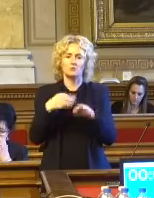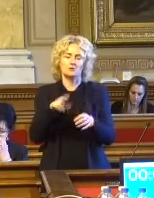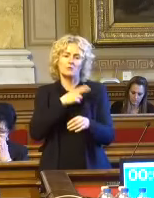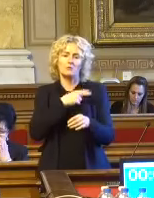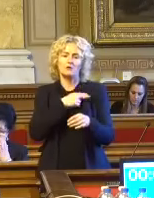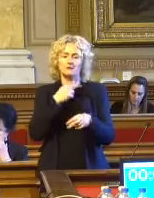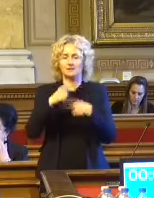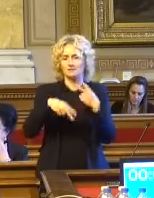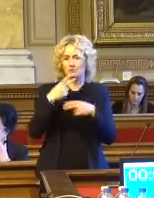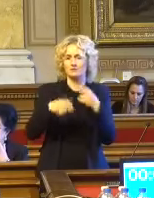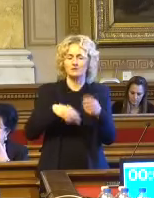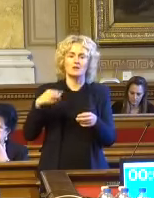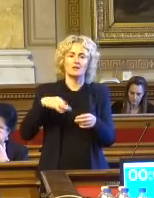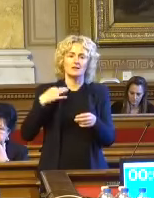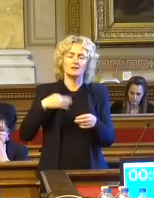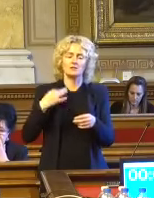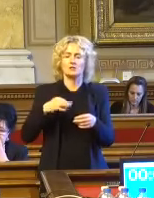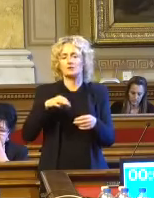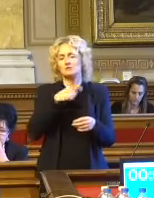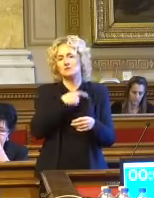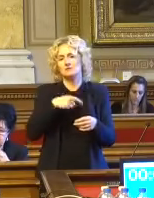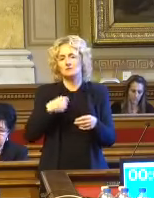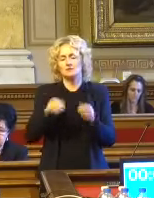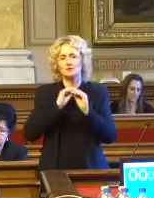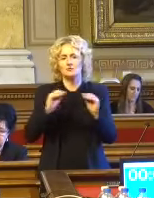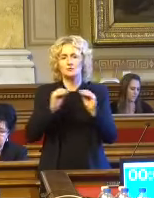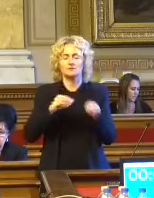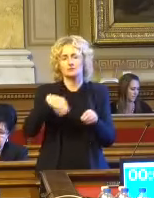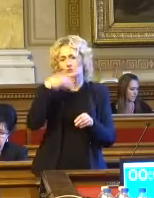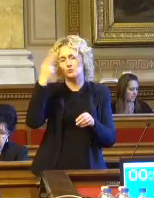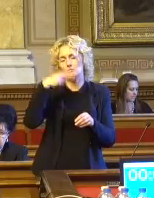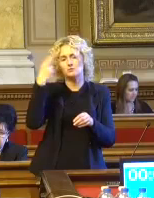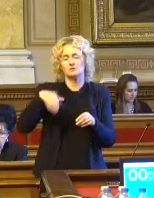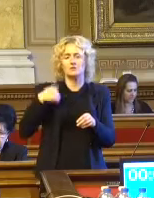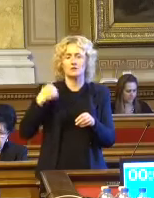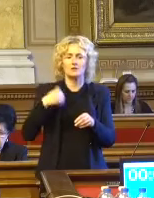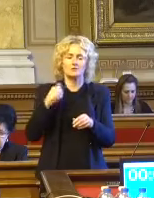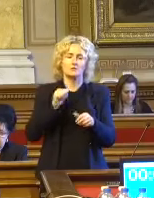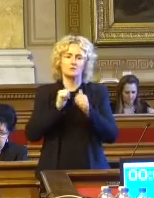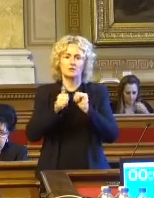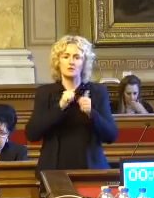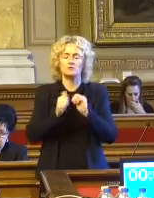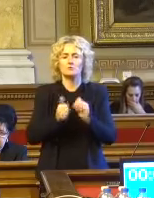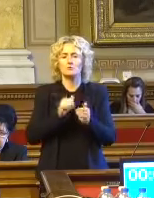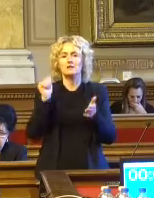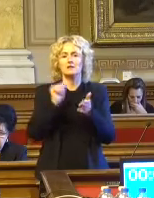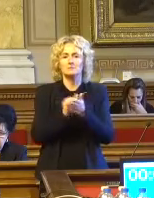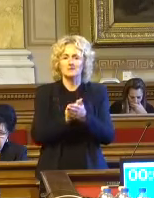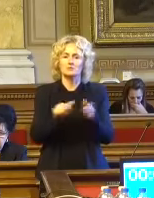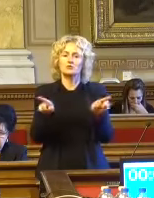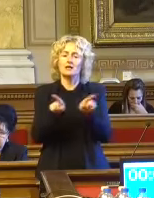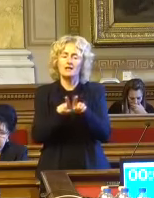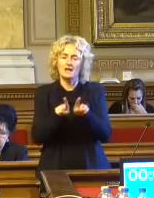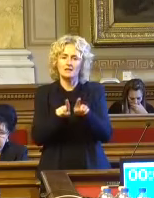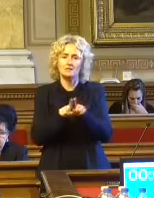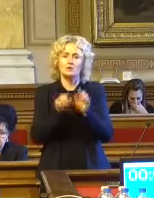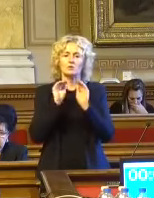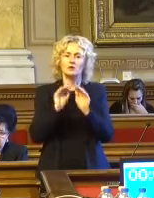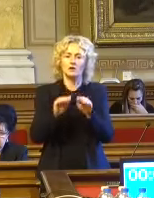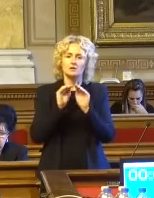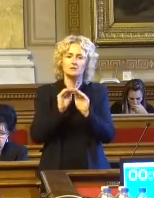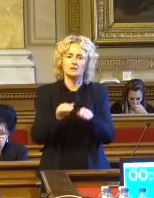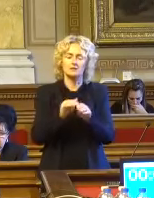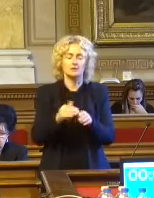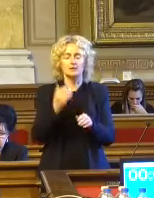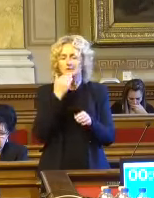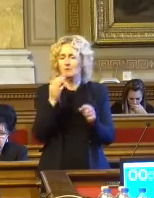Bizottság, Egészségügyi és Szociális Bizottság, Oktatási, Kulturális, Ifjúsági és Sportbizottság egyhangúan támogatta, és nem kívánom kiegészíteni